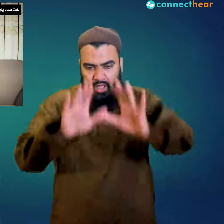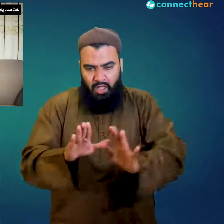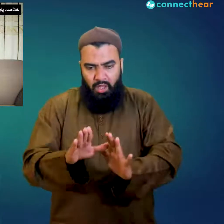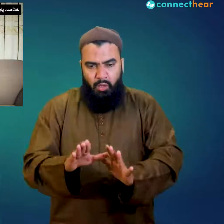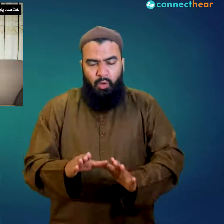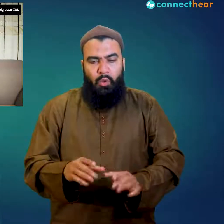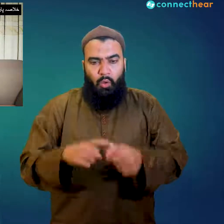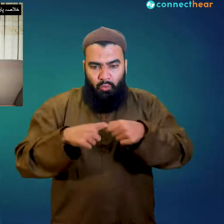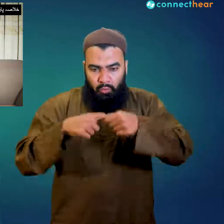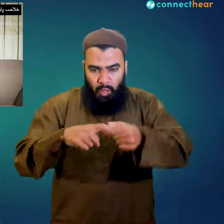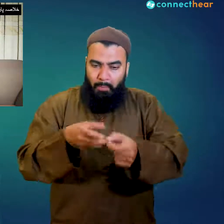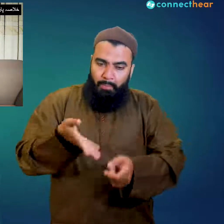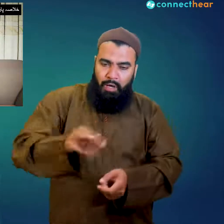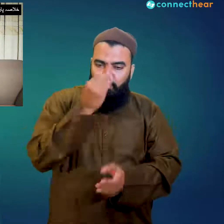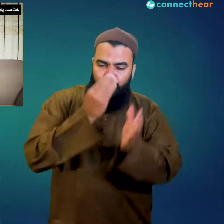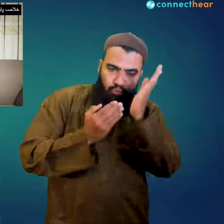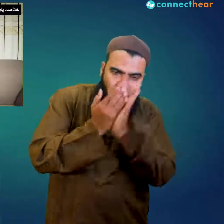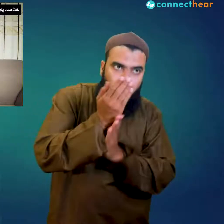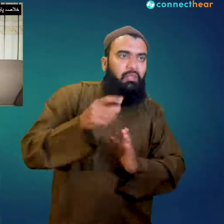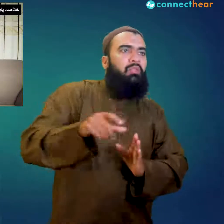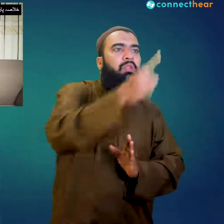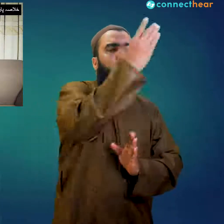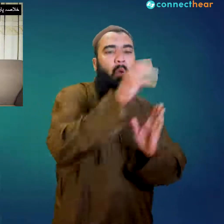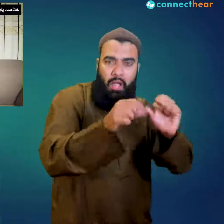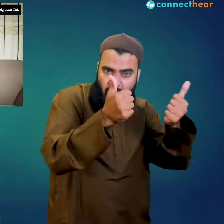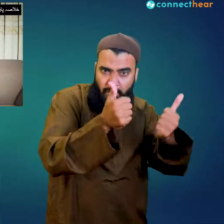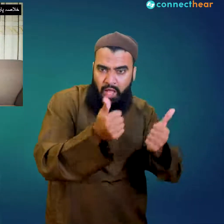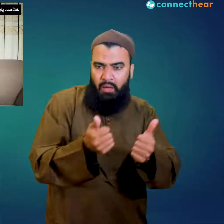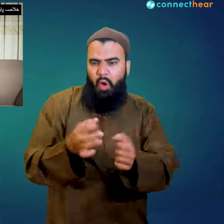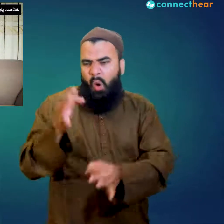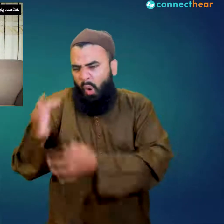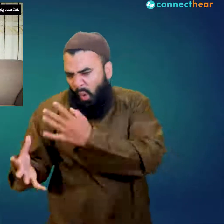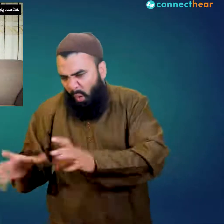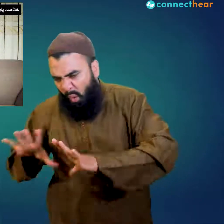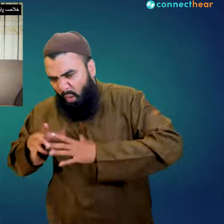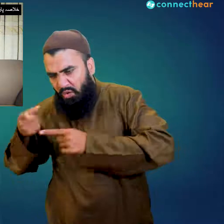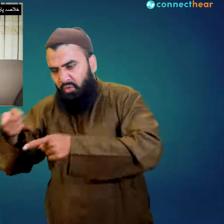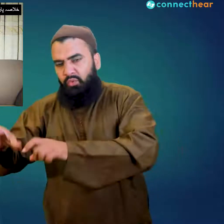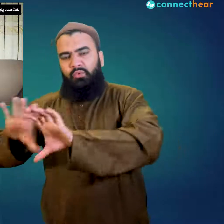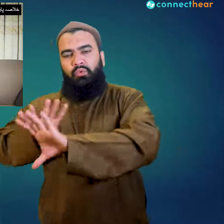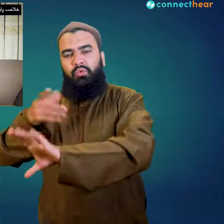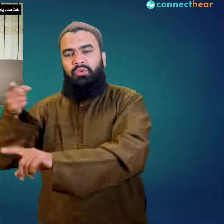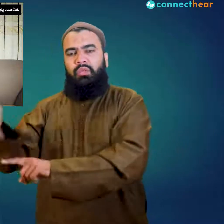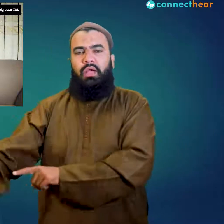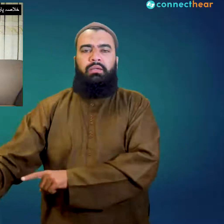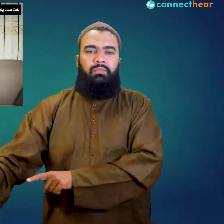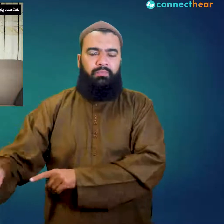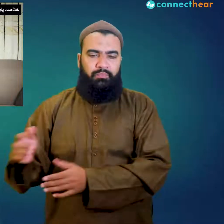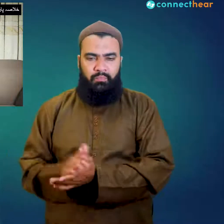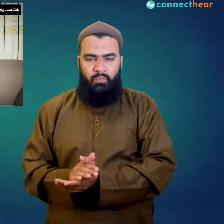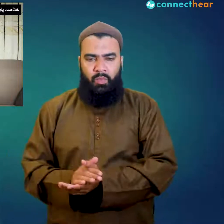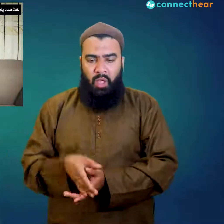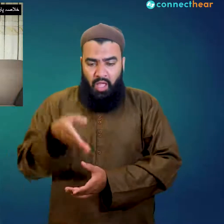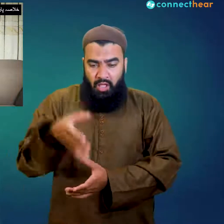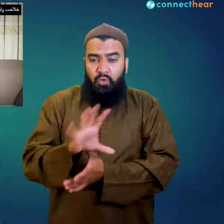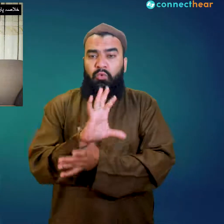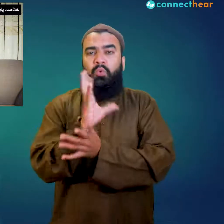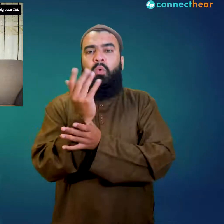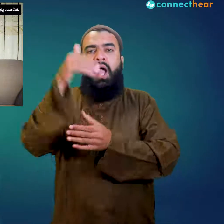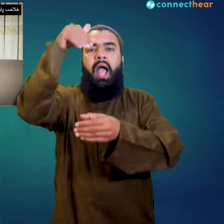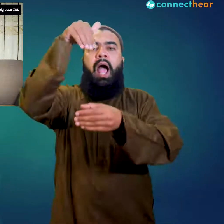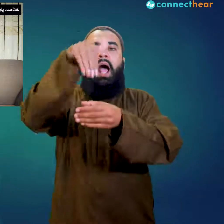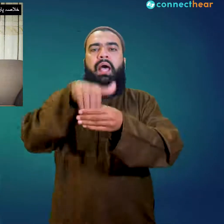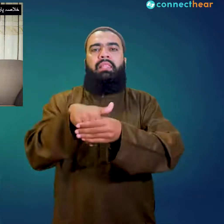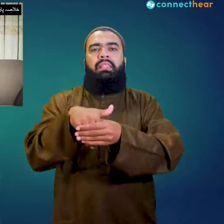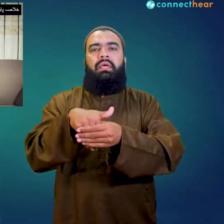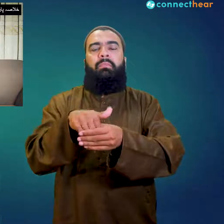عطا فرما دیا گیا، ایسا شخص کامیاب ہوگا۔ اور ایسے کامیابی کے لیے دنیا کے اندر فرمایا گیا